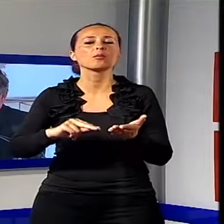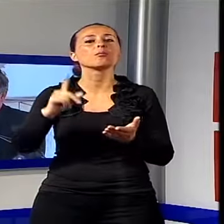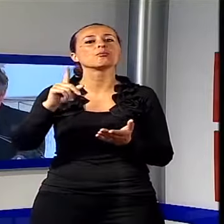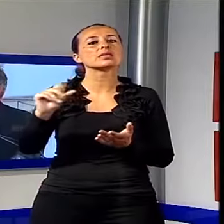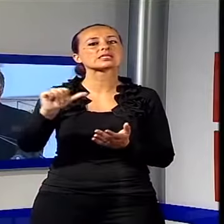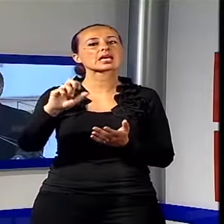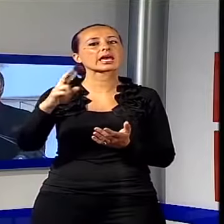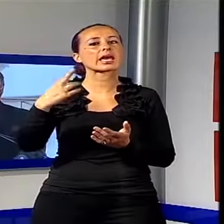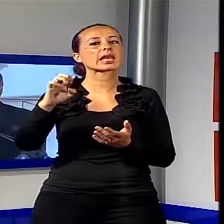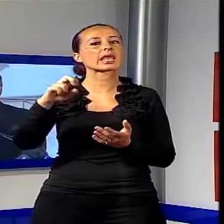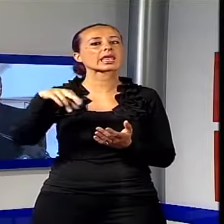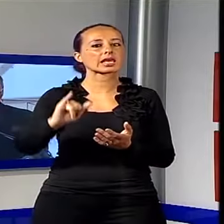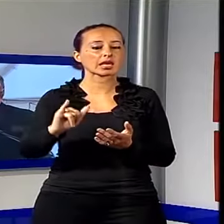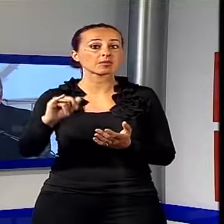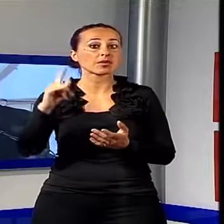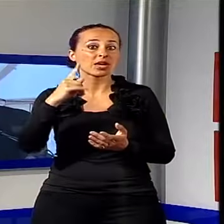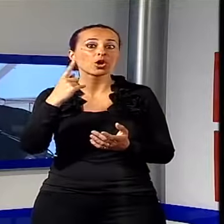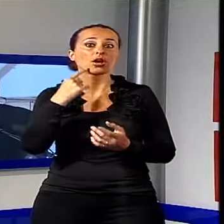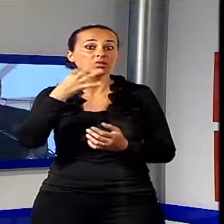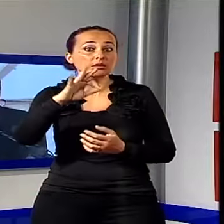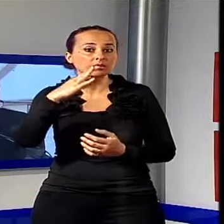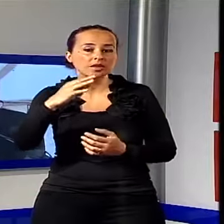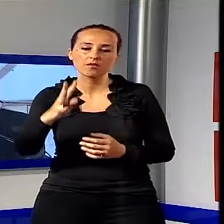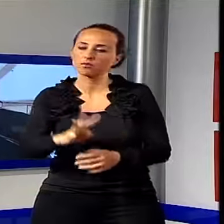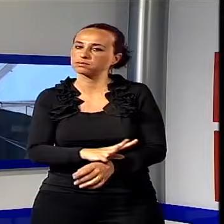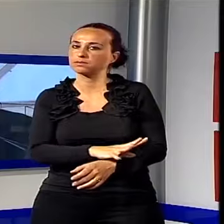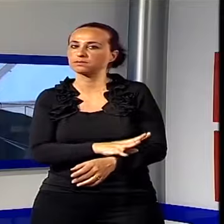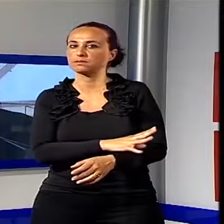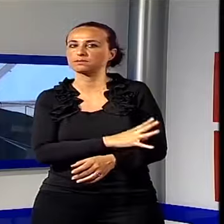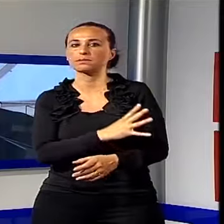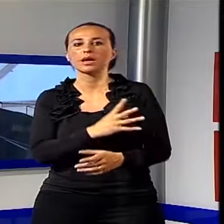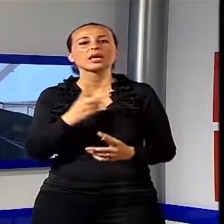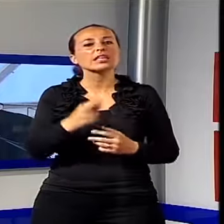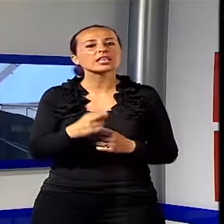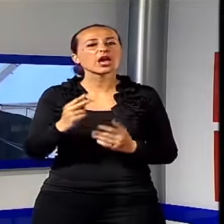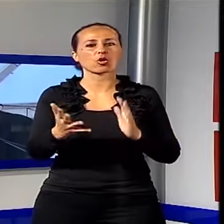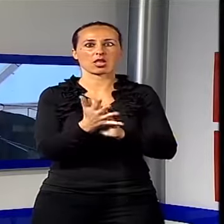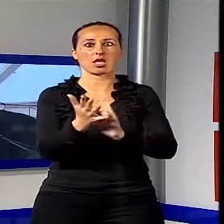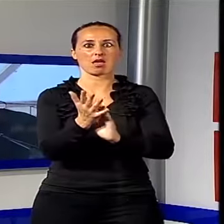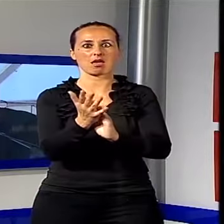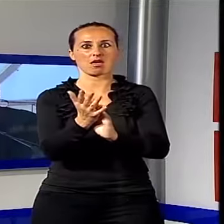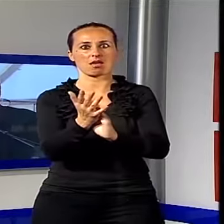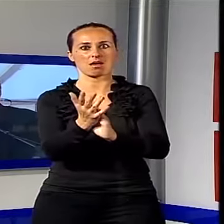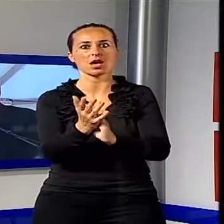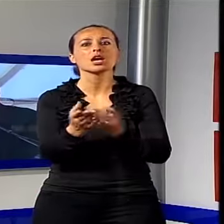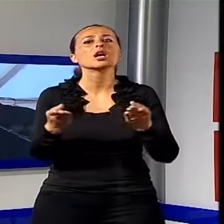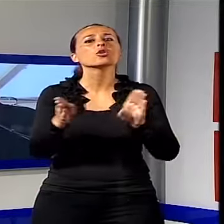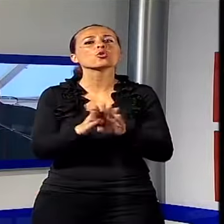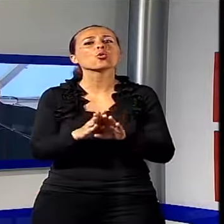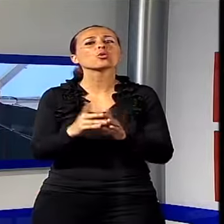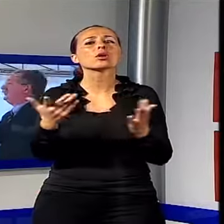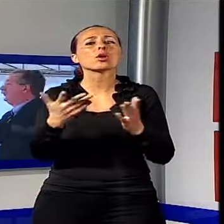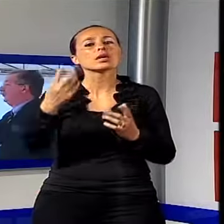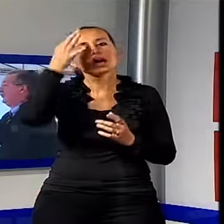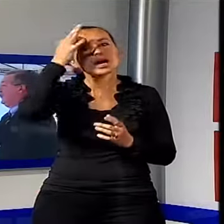Davvero molto intenso il suo discorso, più volte interrotto dagli applausi, concluso con un ricordo per Francesco Giuntoli e